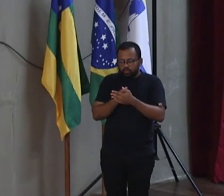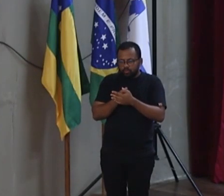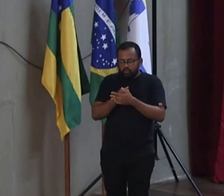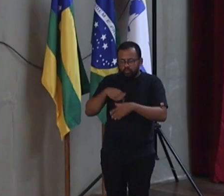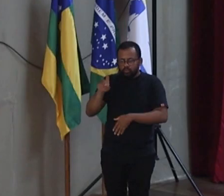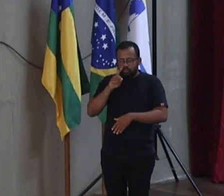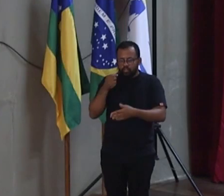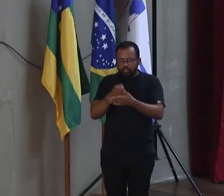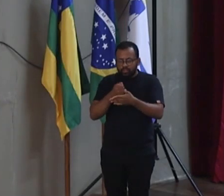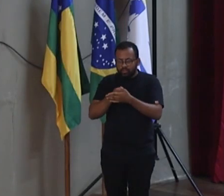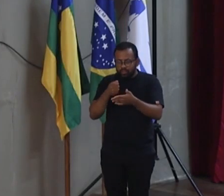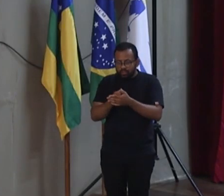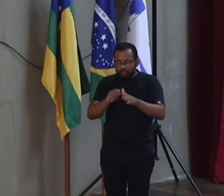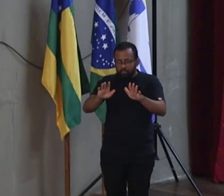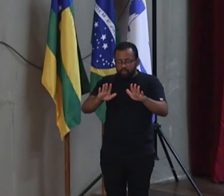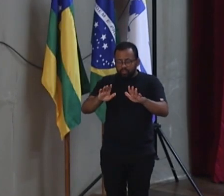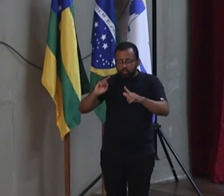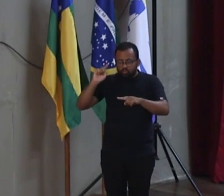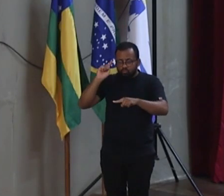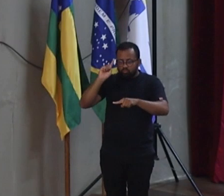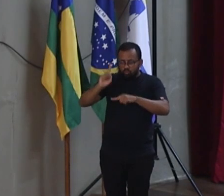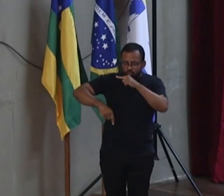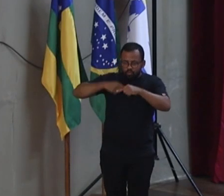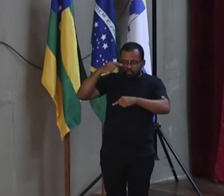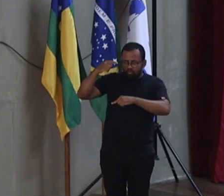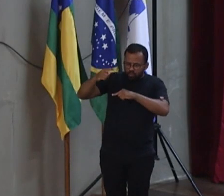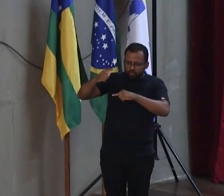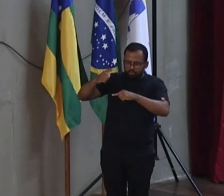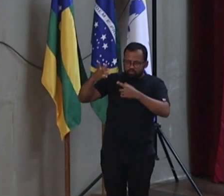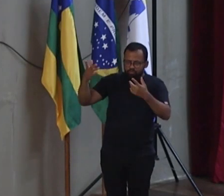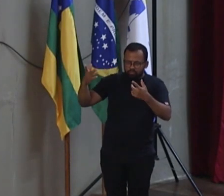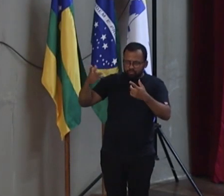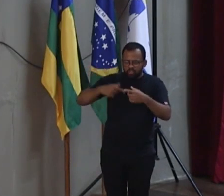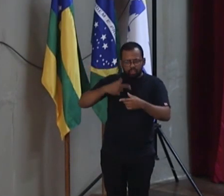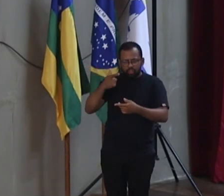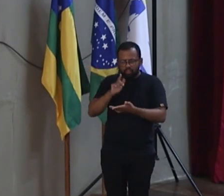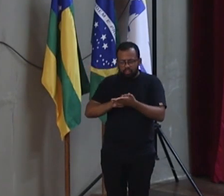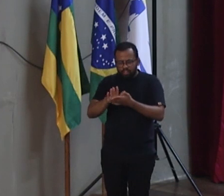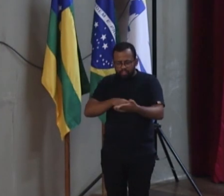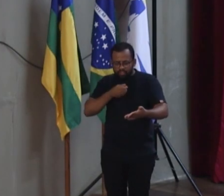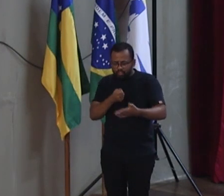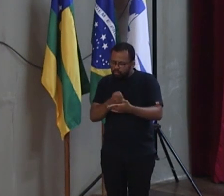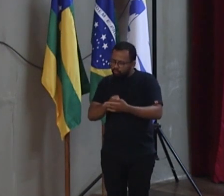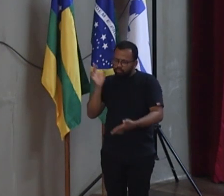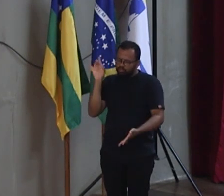chamada ditadura militar, mas chamada de revolução, que de revolução não tem nada, ditadura